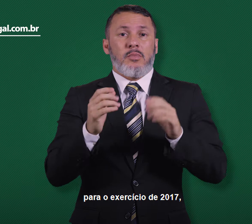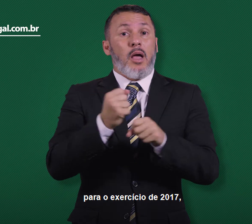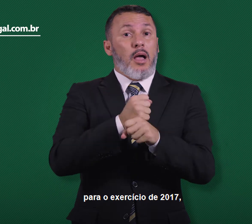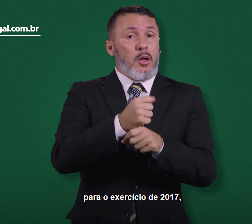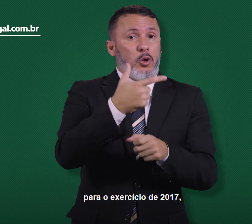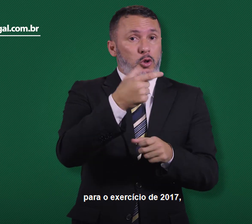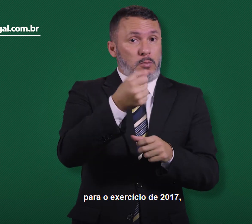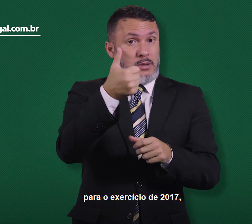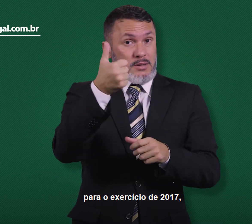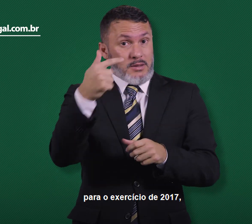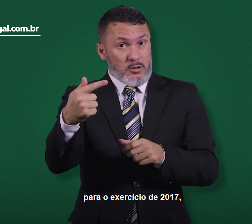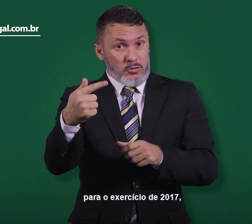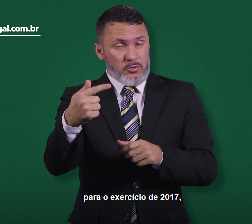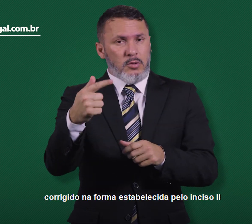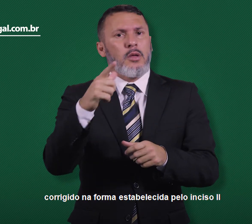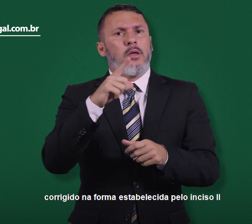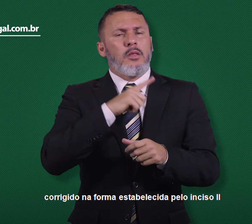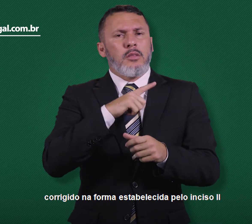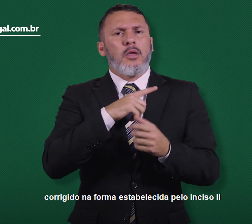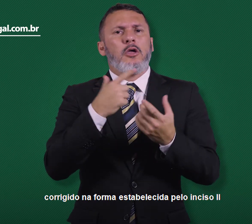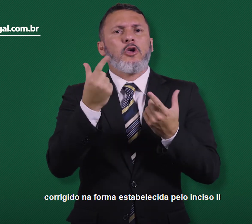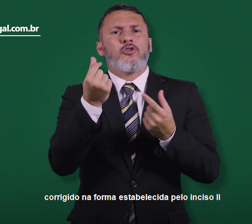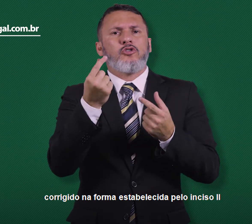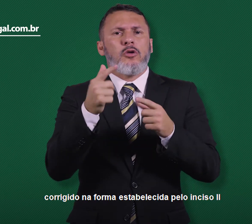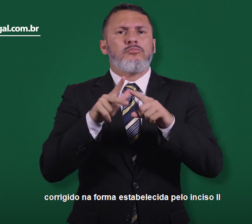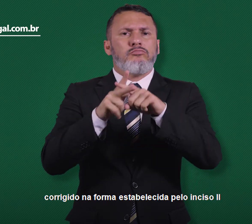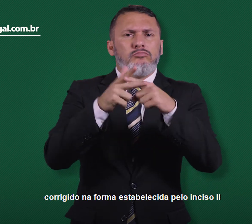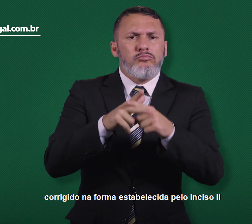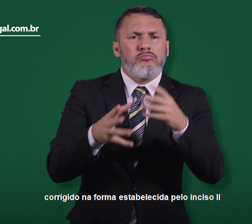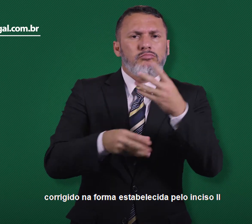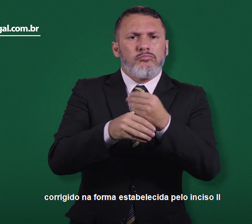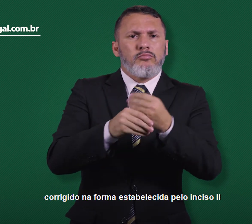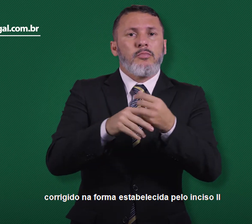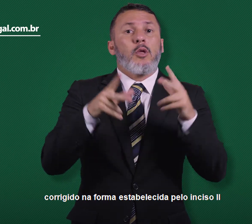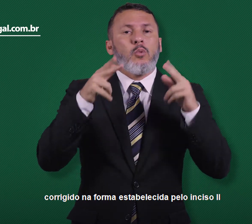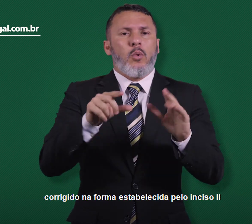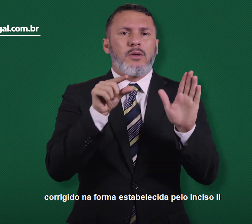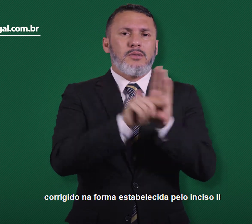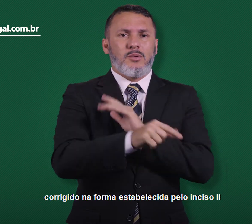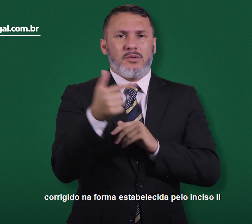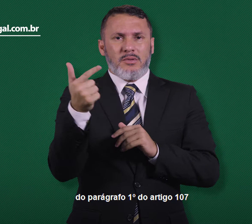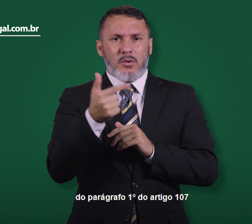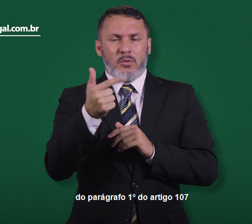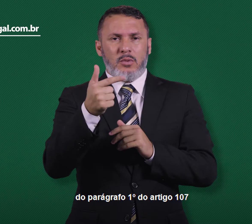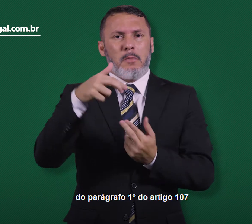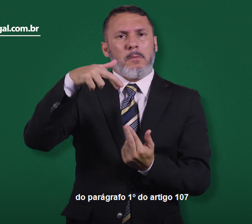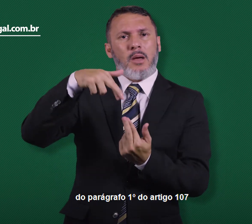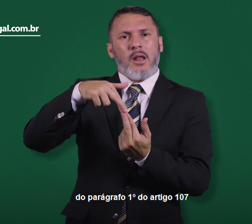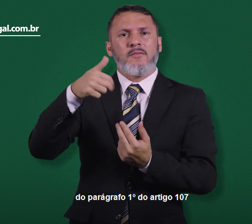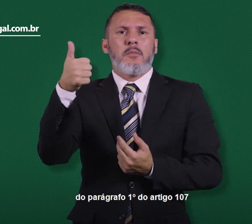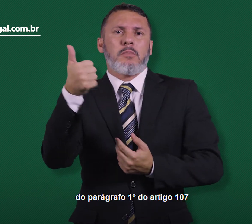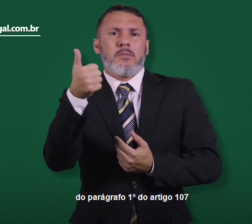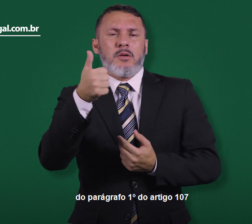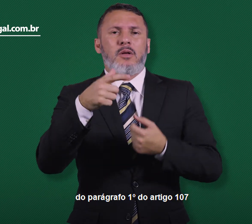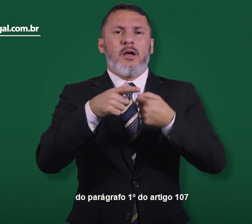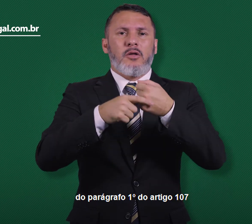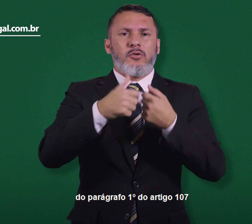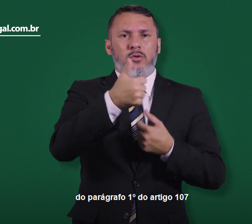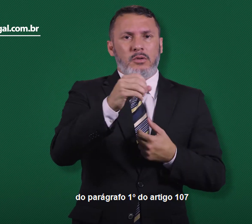de 2017, corrigido na forma estabelecida pelo inciso 2º do parágrafo 1º do artigo